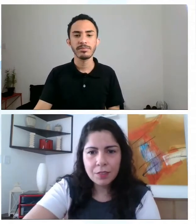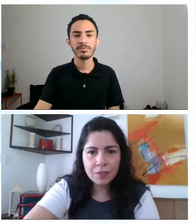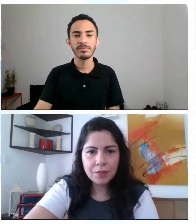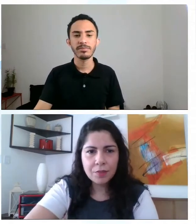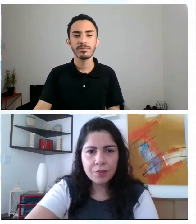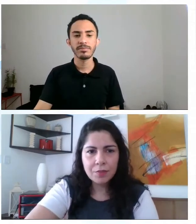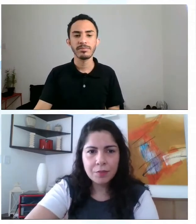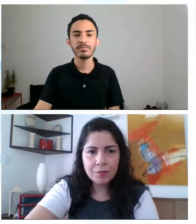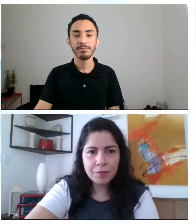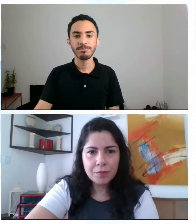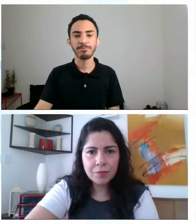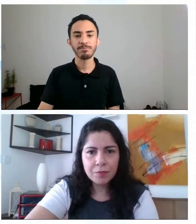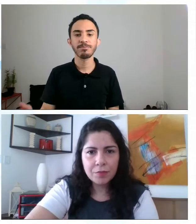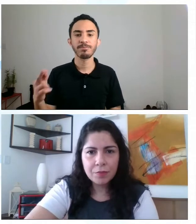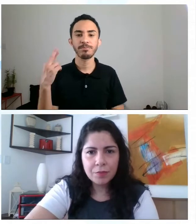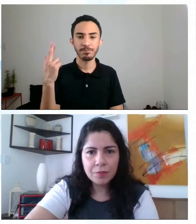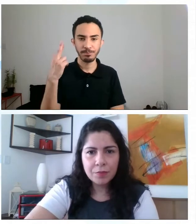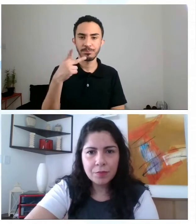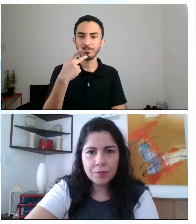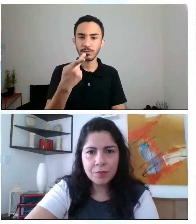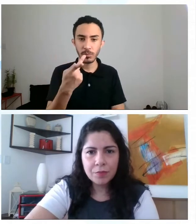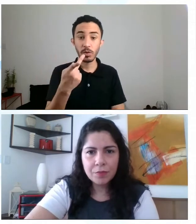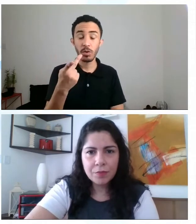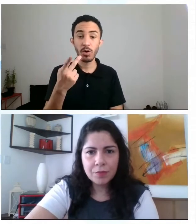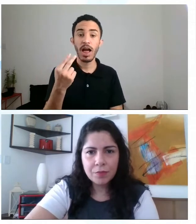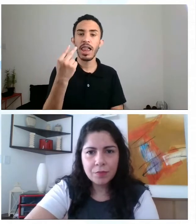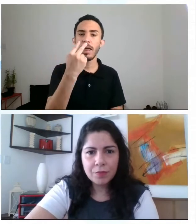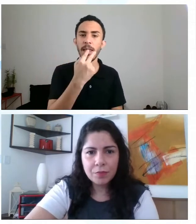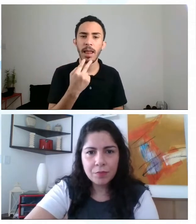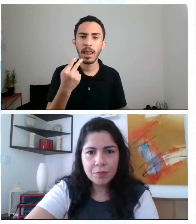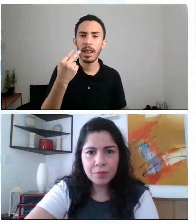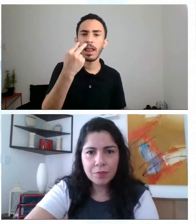O processo de leitura labial, em geral,